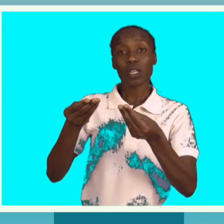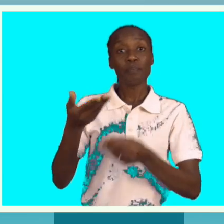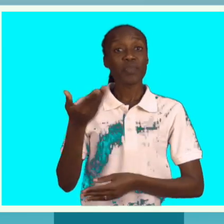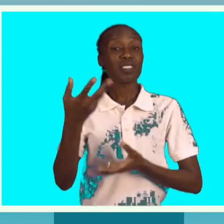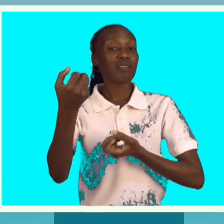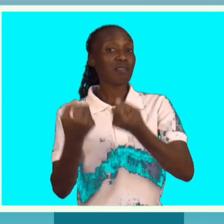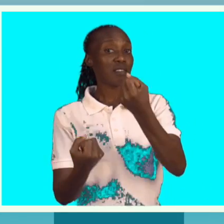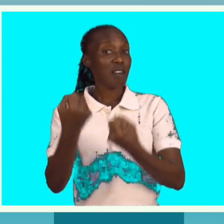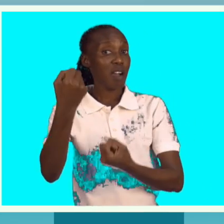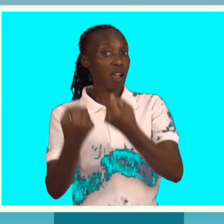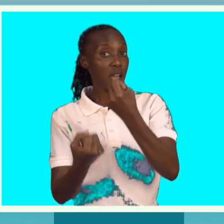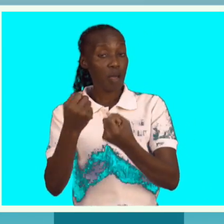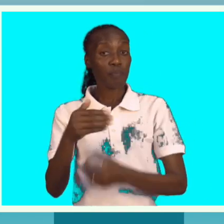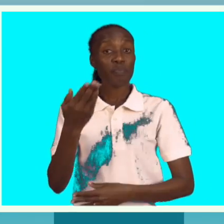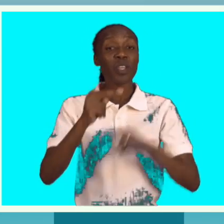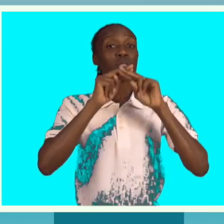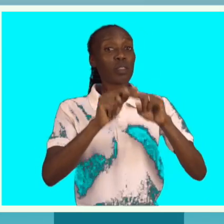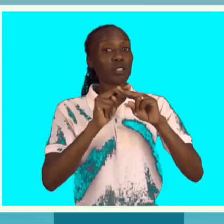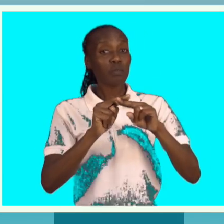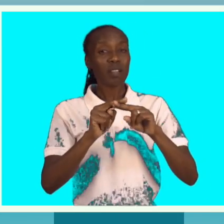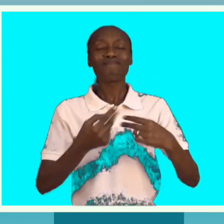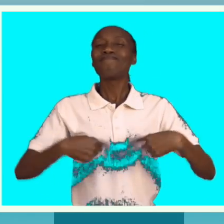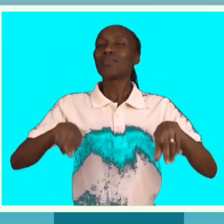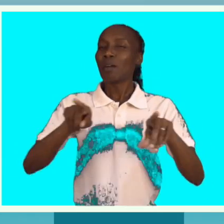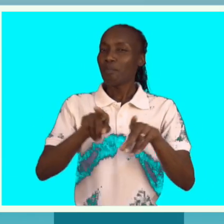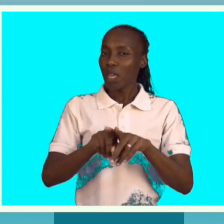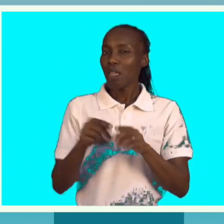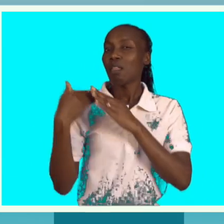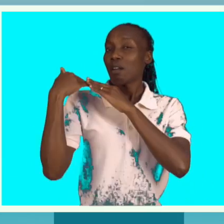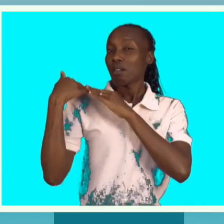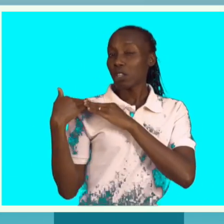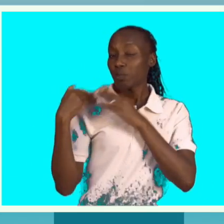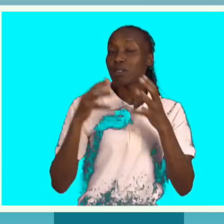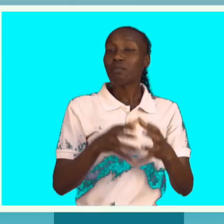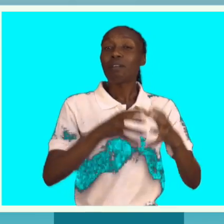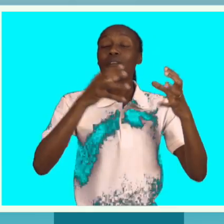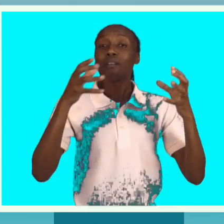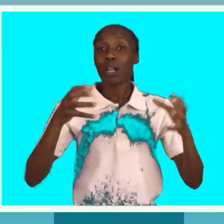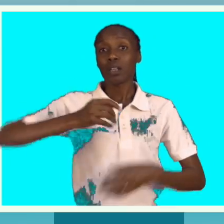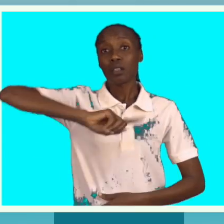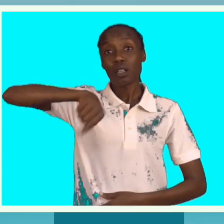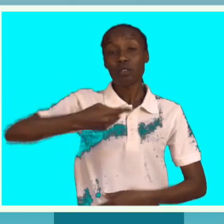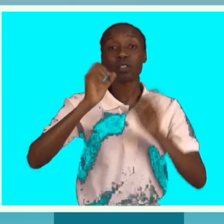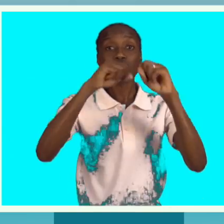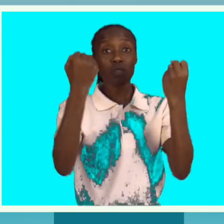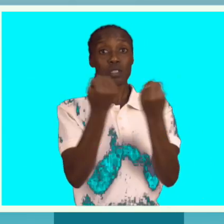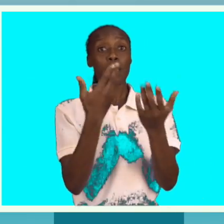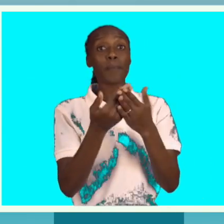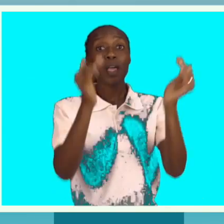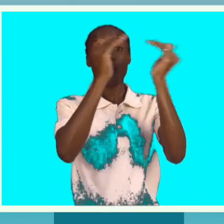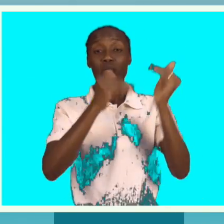base, além do transporte, também é uma grande responsabilidade da nossa associação. A nível nacional,